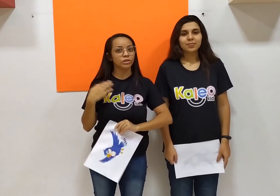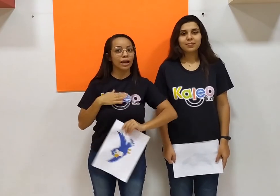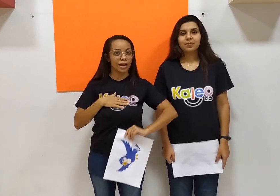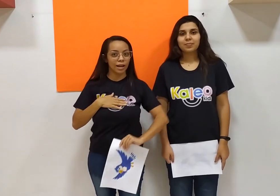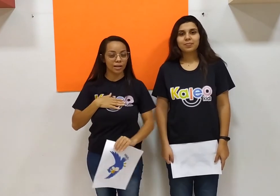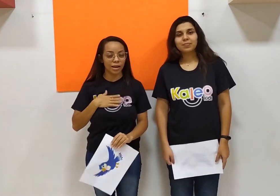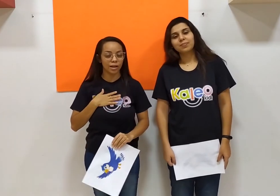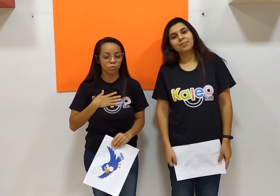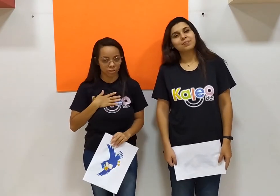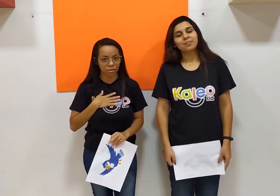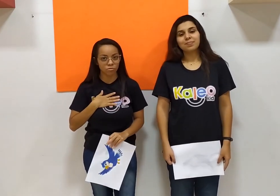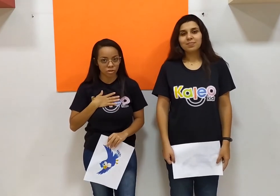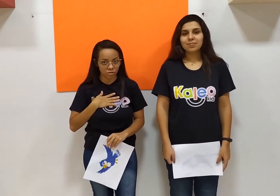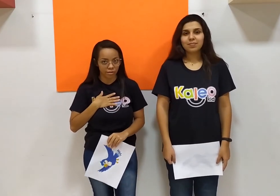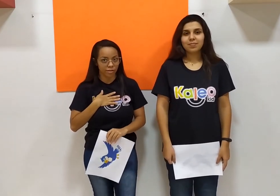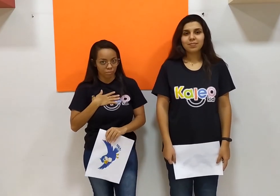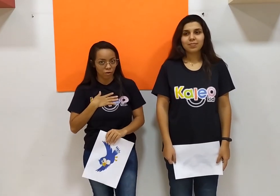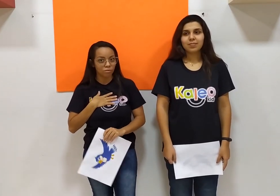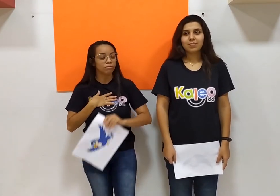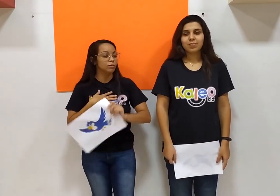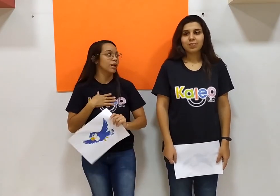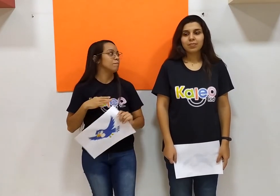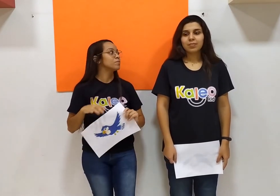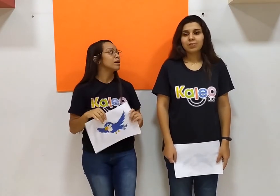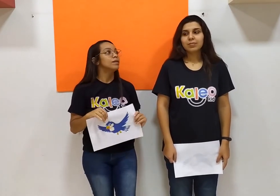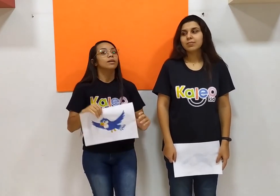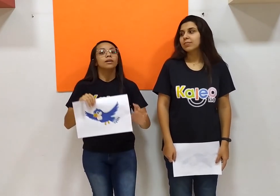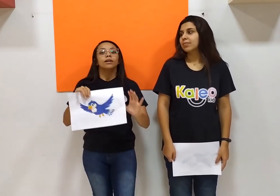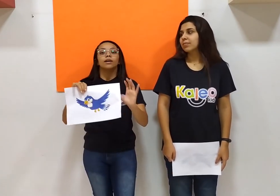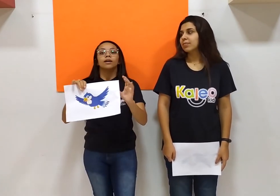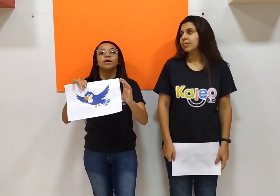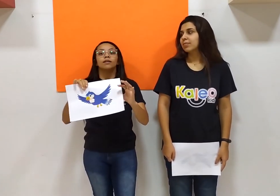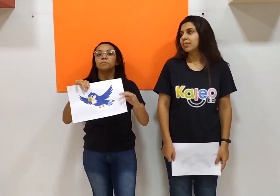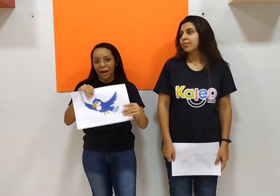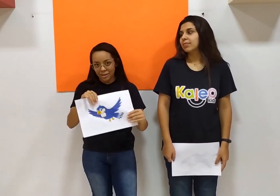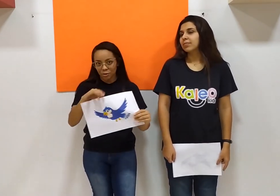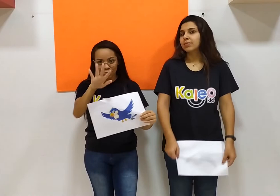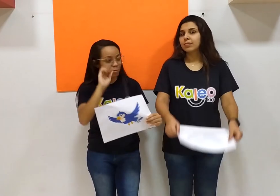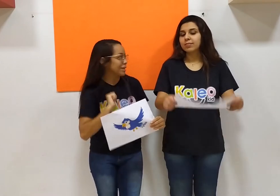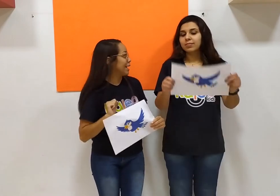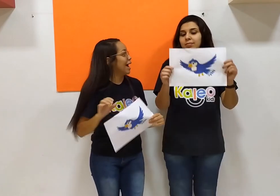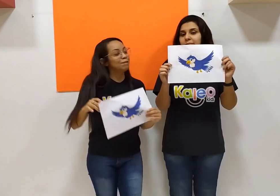ajudar na contação de história, tá bom? Vamos lá. Pássaro, só para treinar.